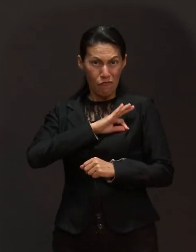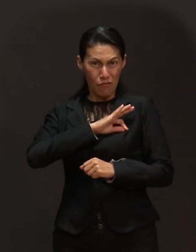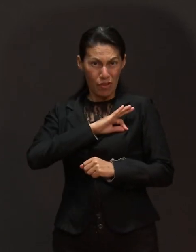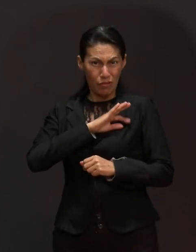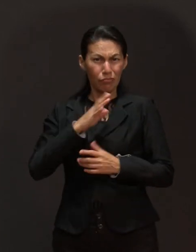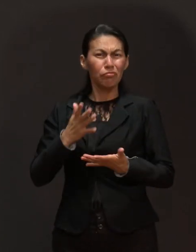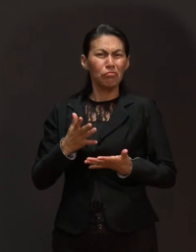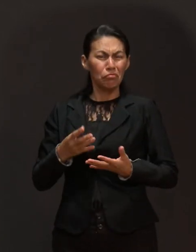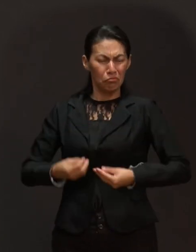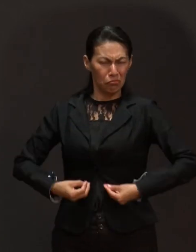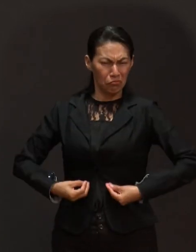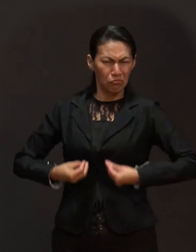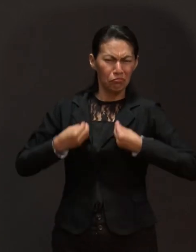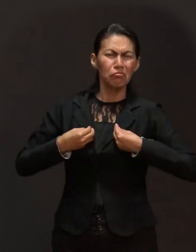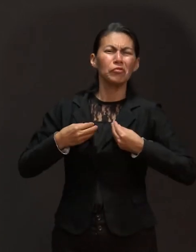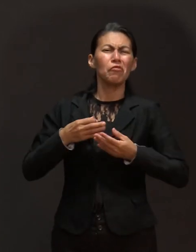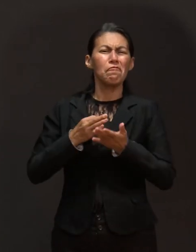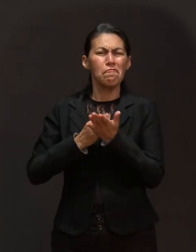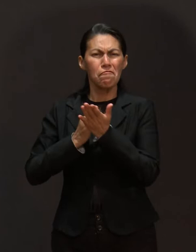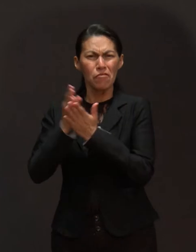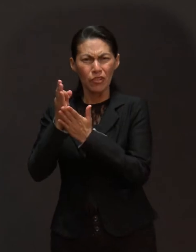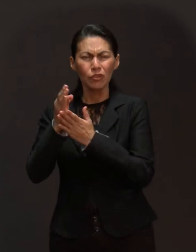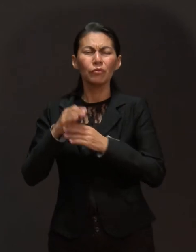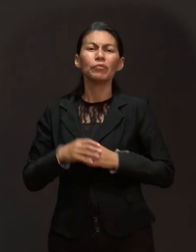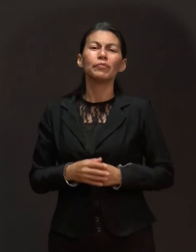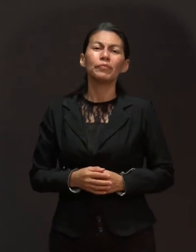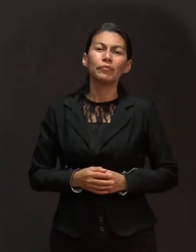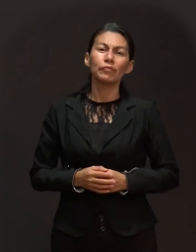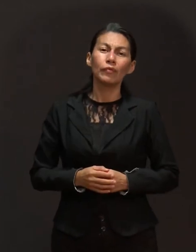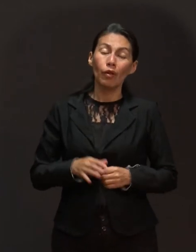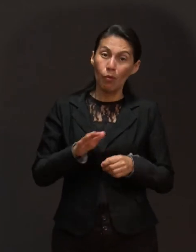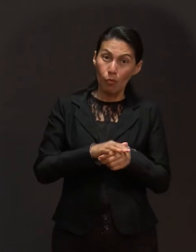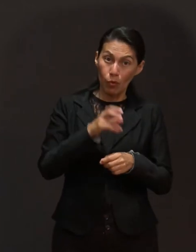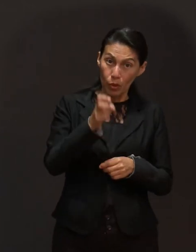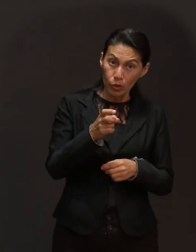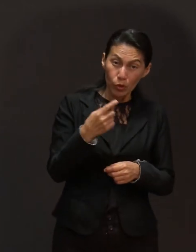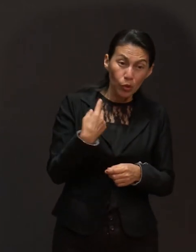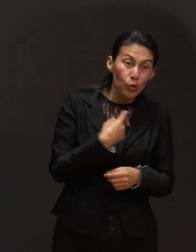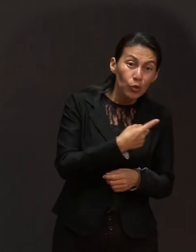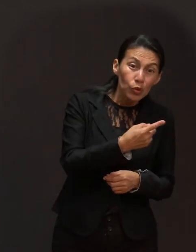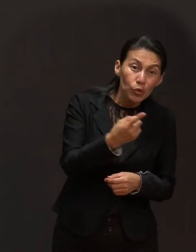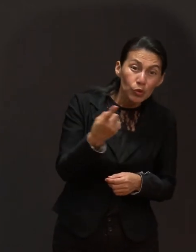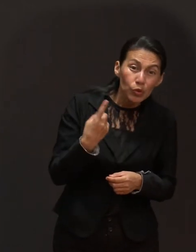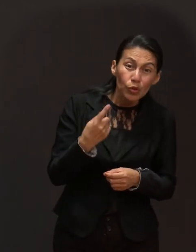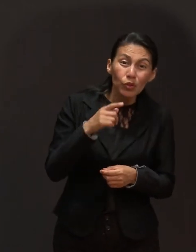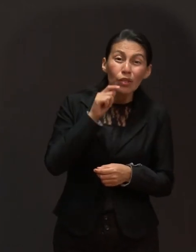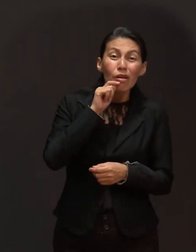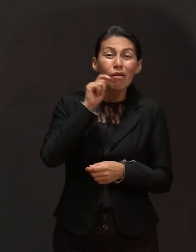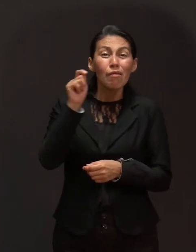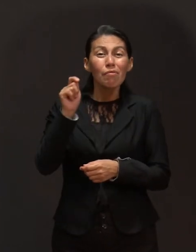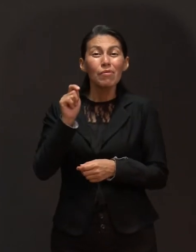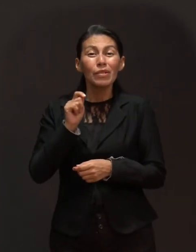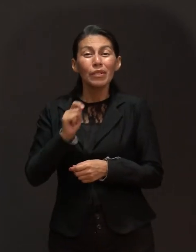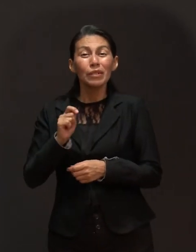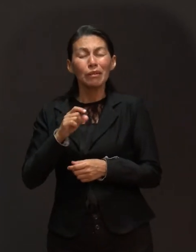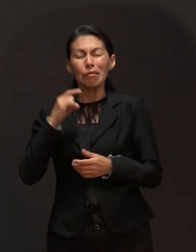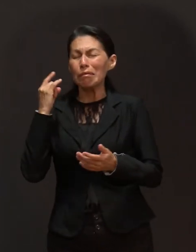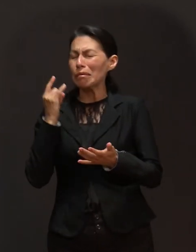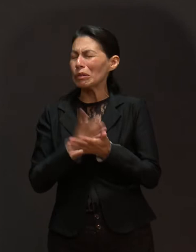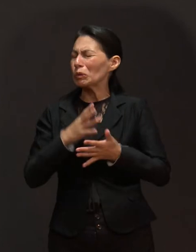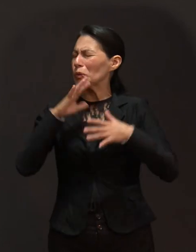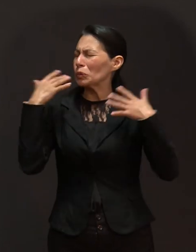fielmente corresponde a su fidelidad. De esa manera cultivamos una amistad que nadie